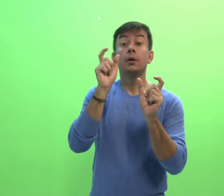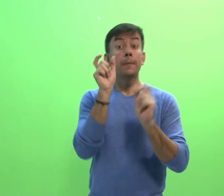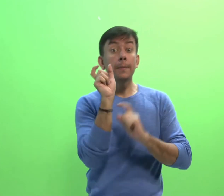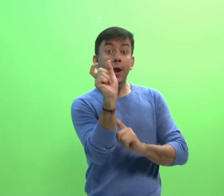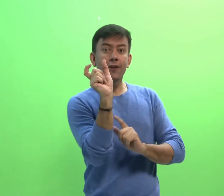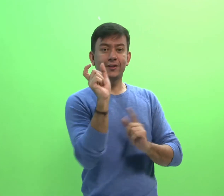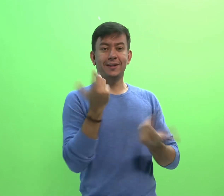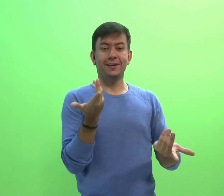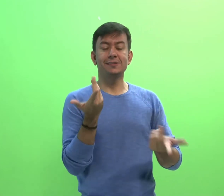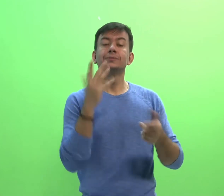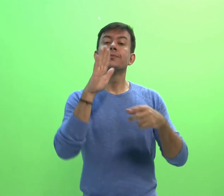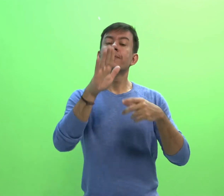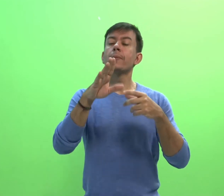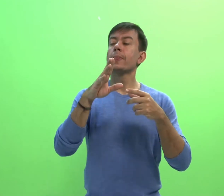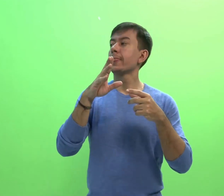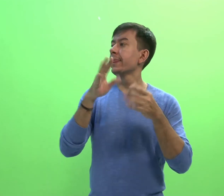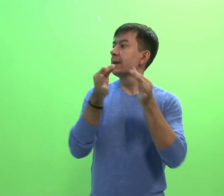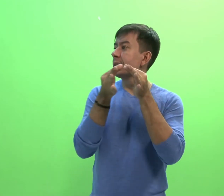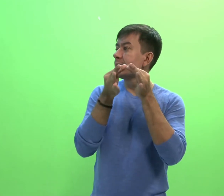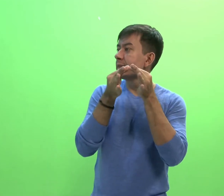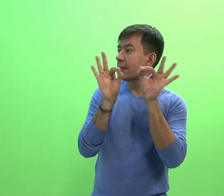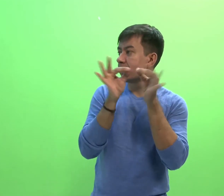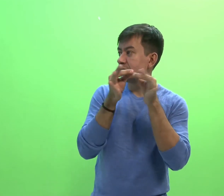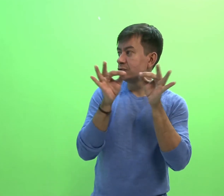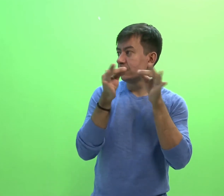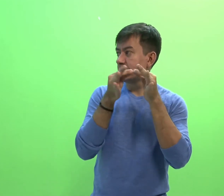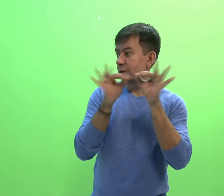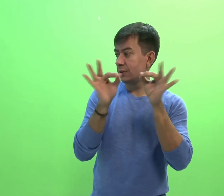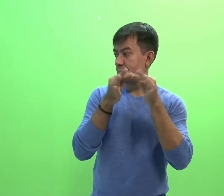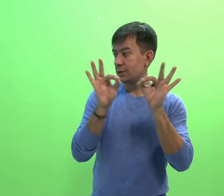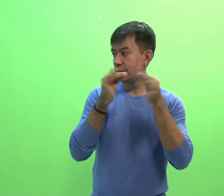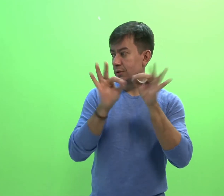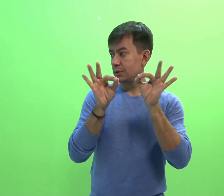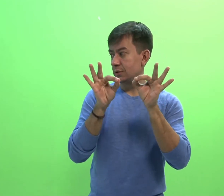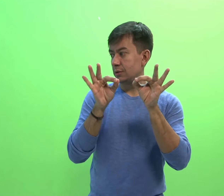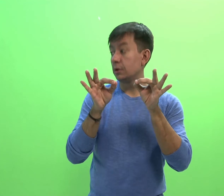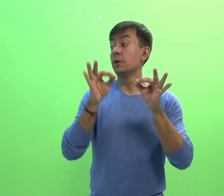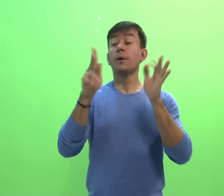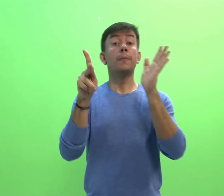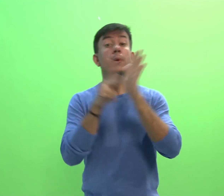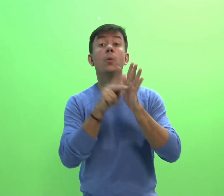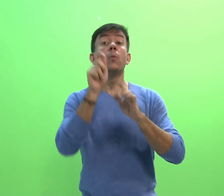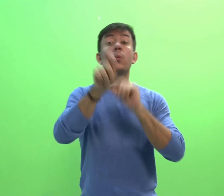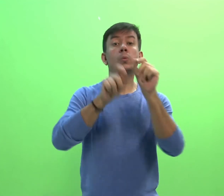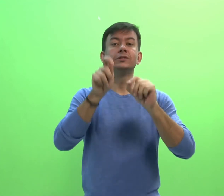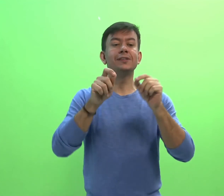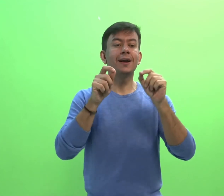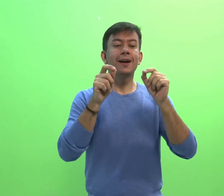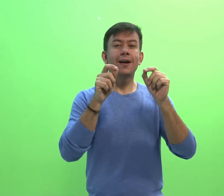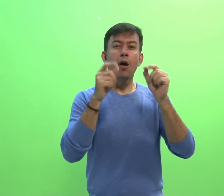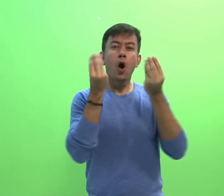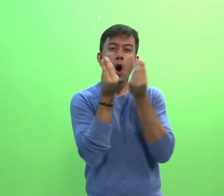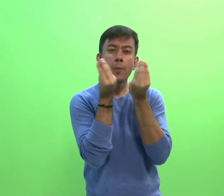que vai mostrar a palavra, a sintaxe. A sintaxe vai